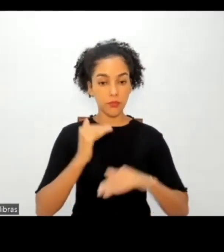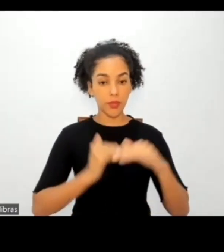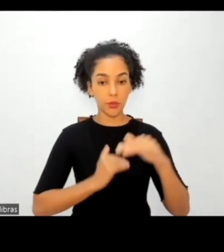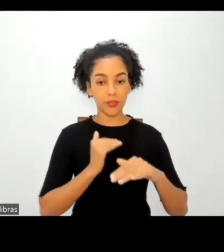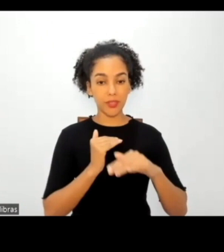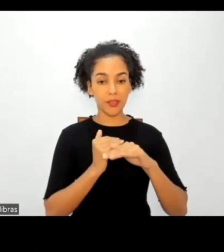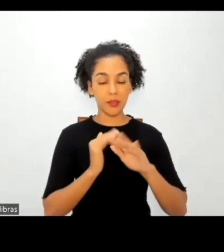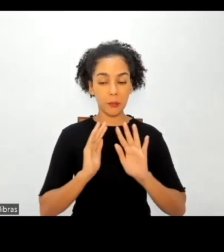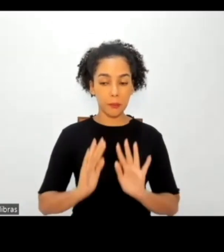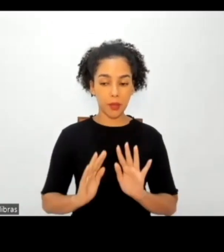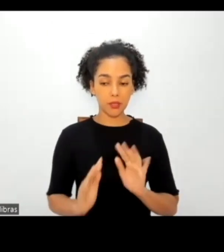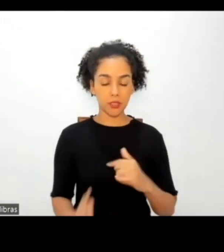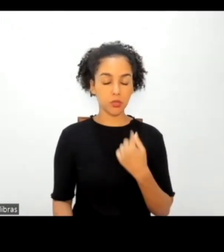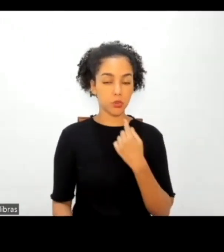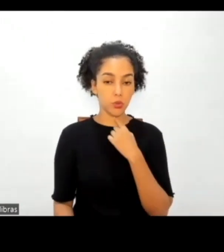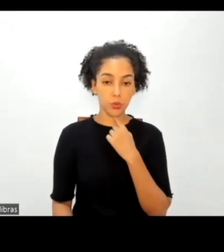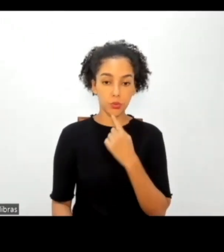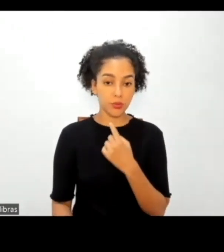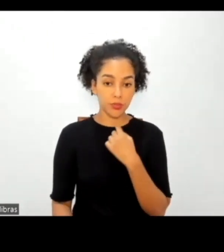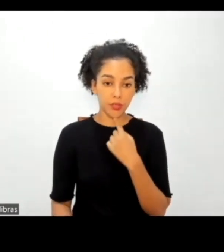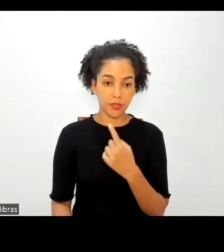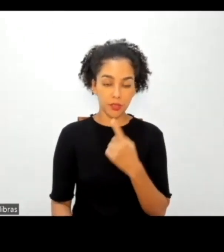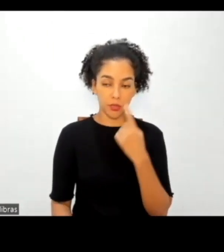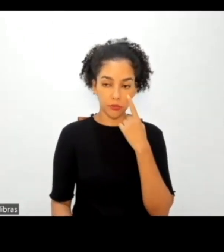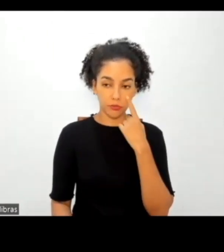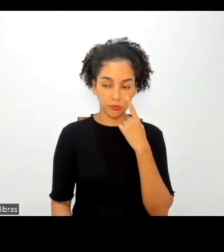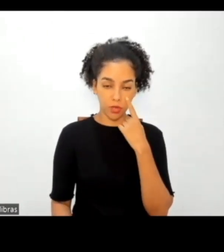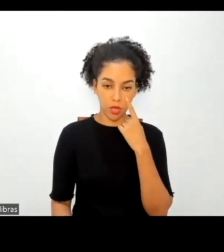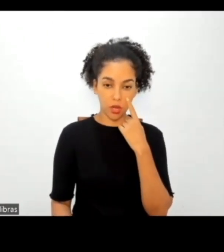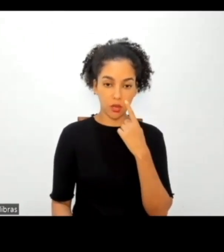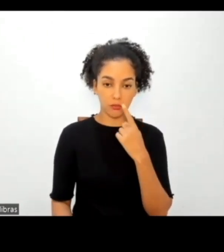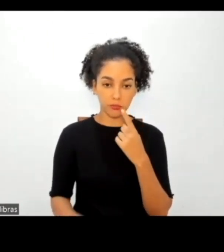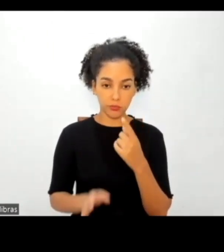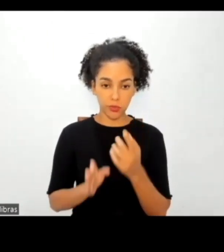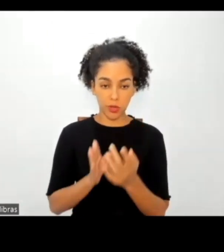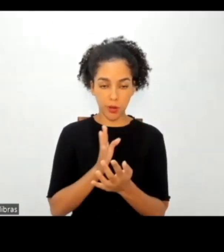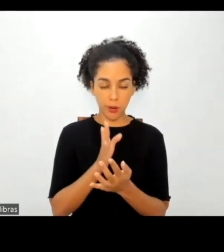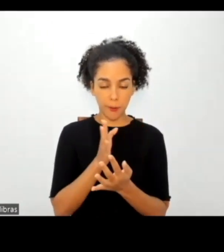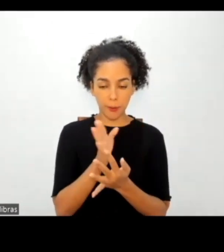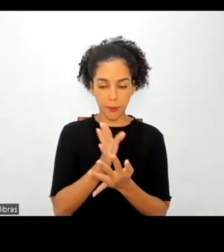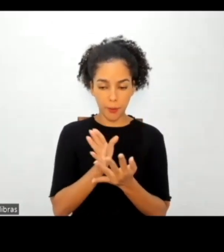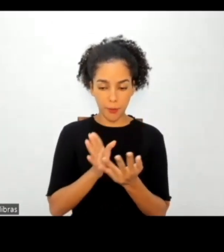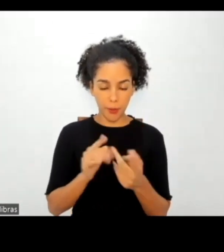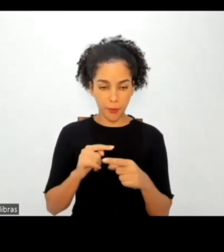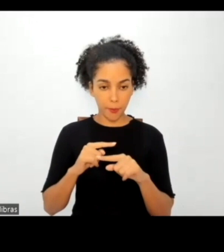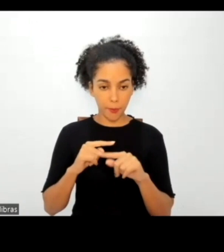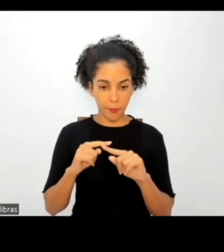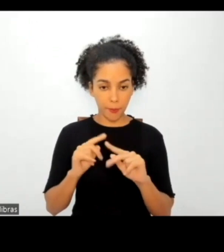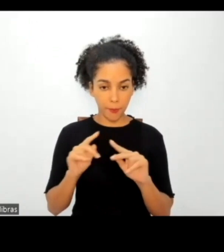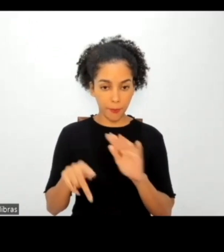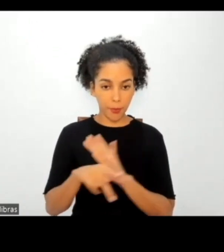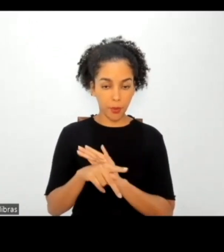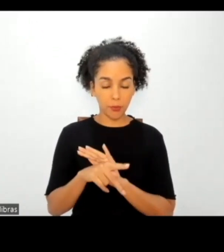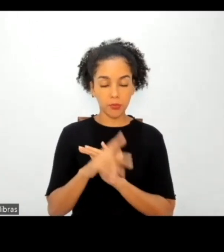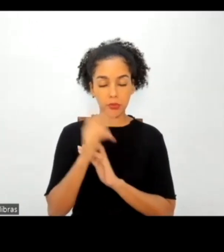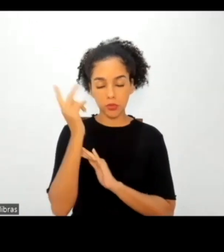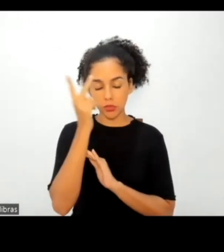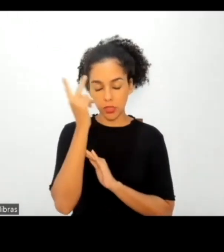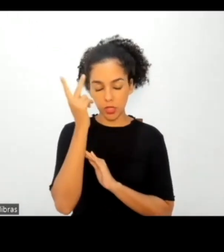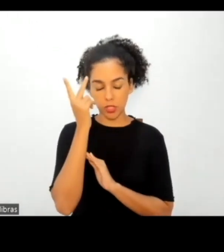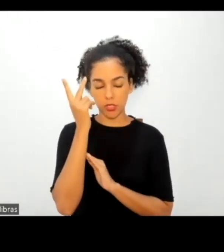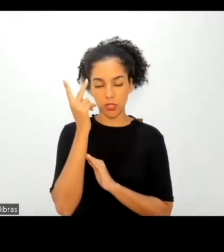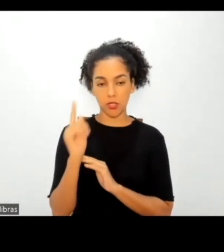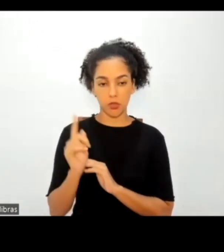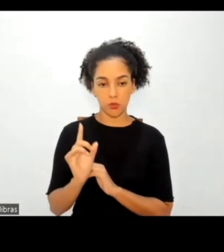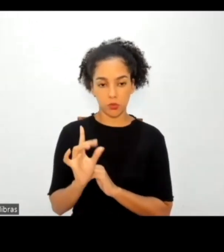na medida em que a gente não consegue, né, olhar para esses segmentos historicamente desapostados, né, não só dos